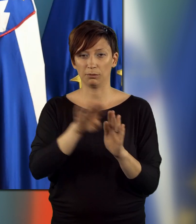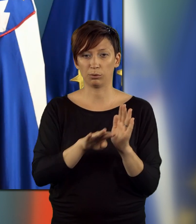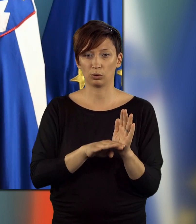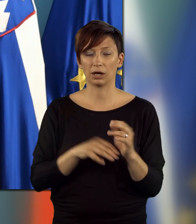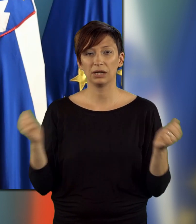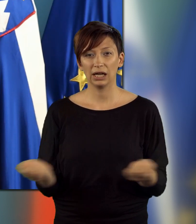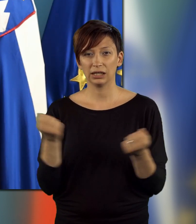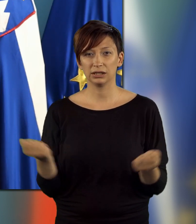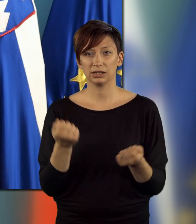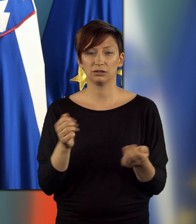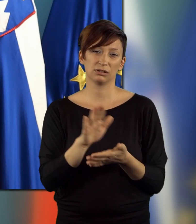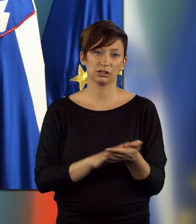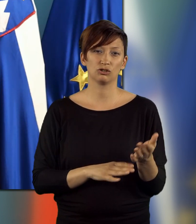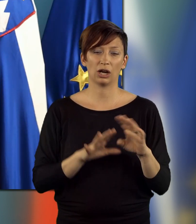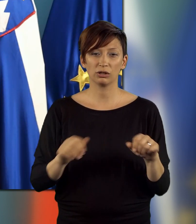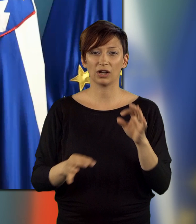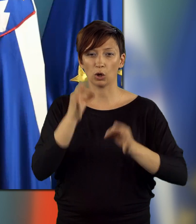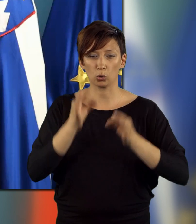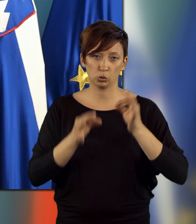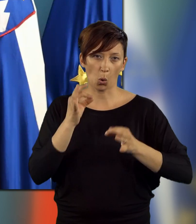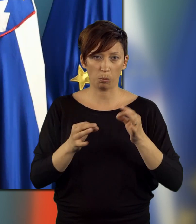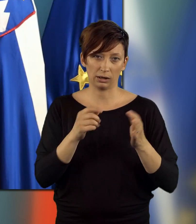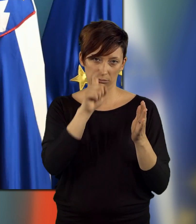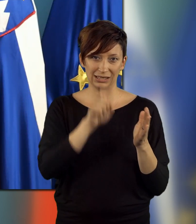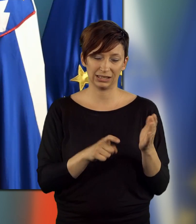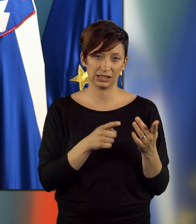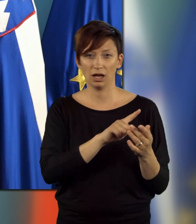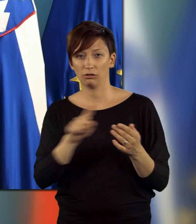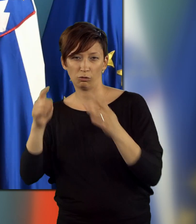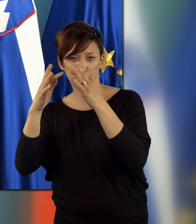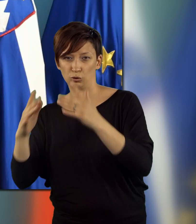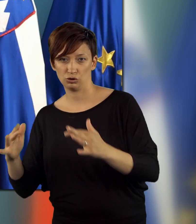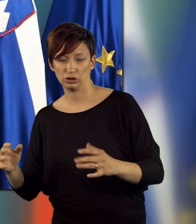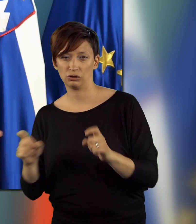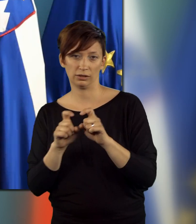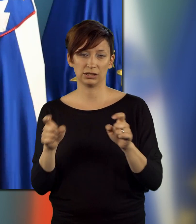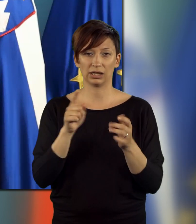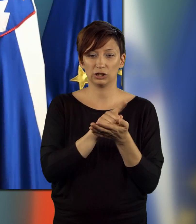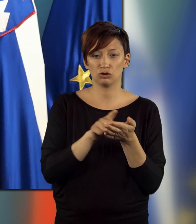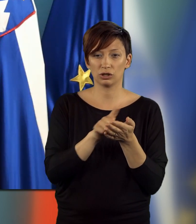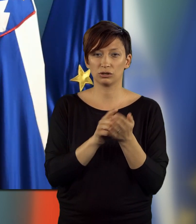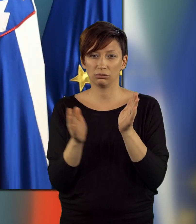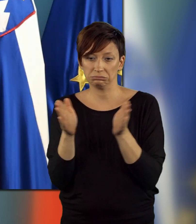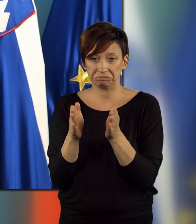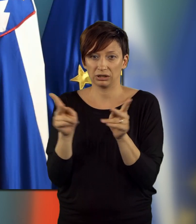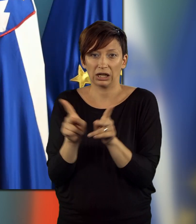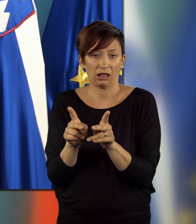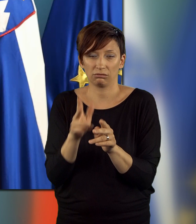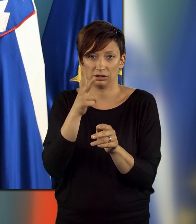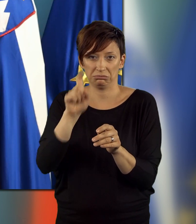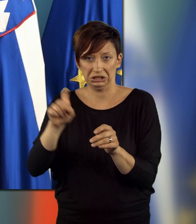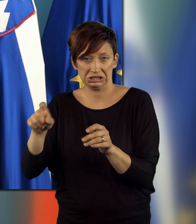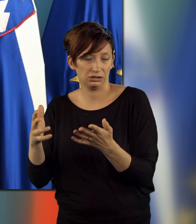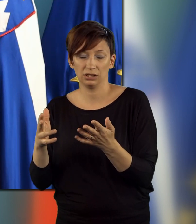to začelo izvajati šele oktobra. In praktično potem do Božiča zaradi časovne dimenzije